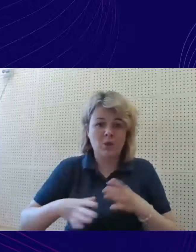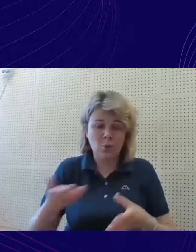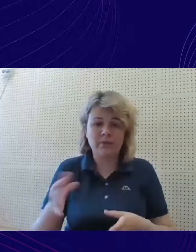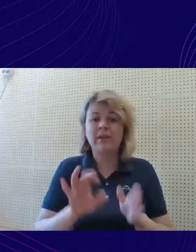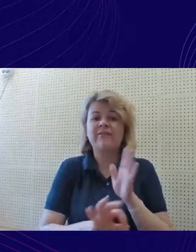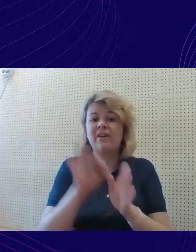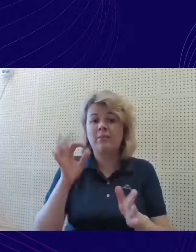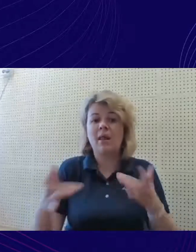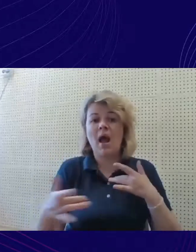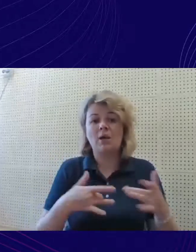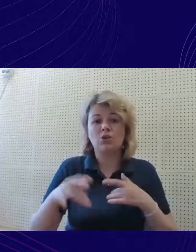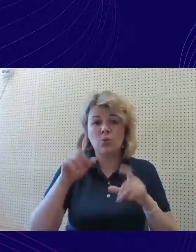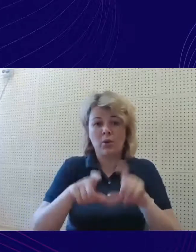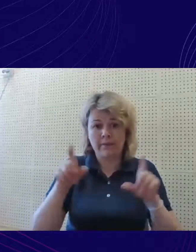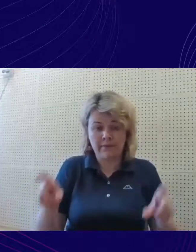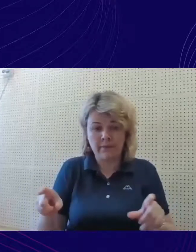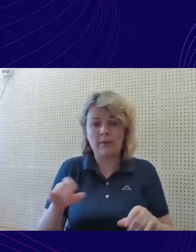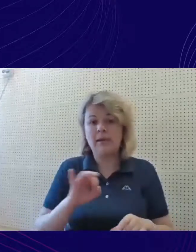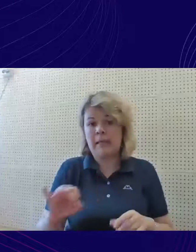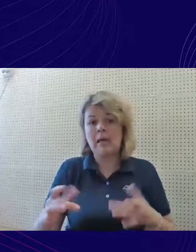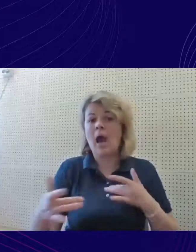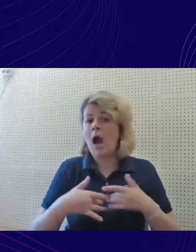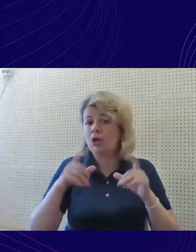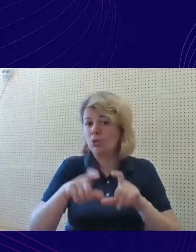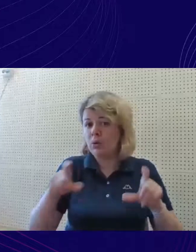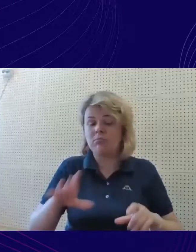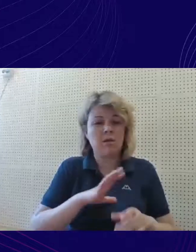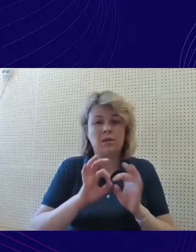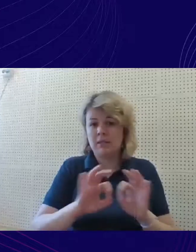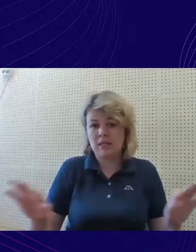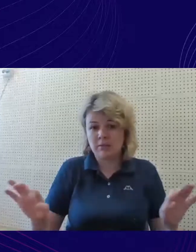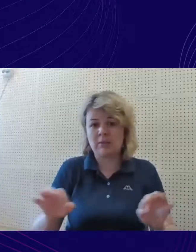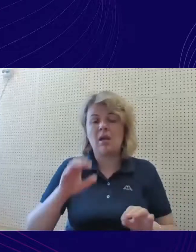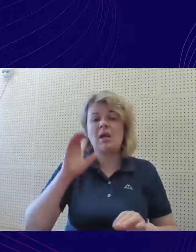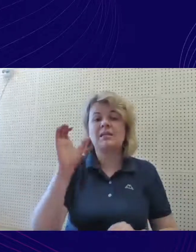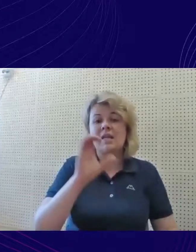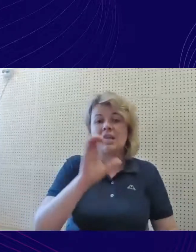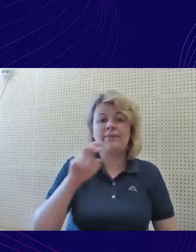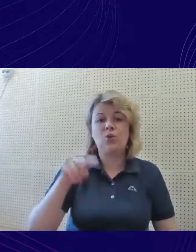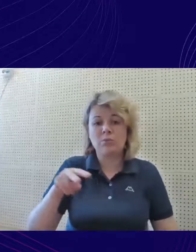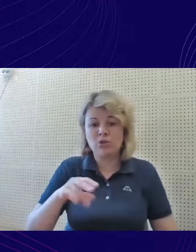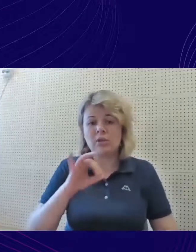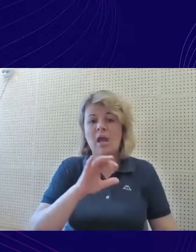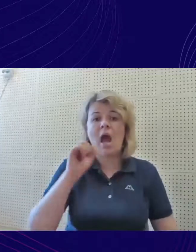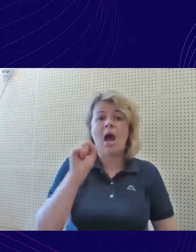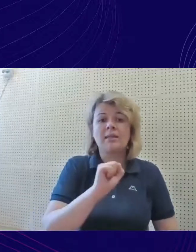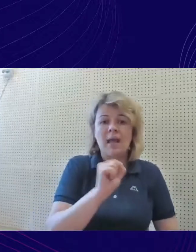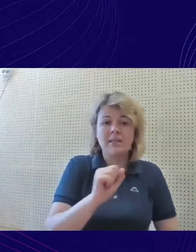выбрала актеров. И актеры были замечательные. Станислав Любшин и Антонина